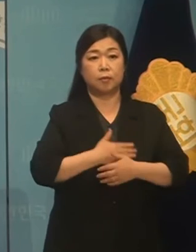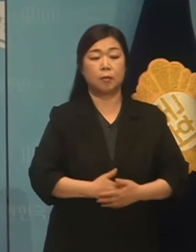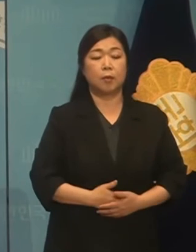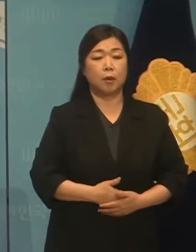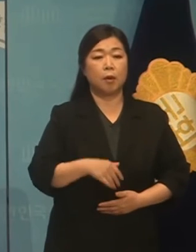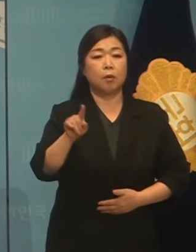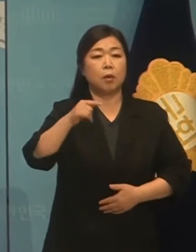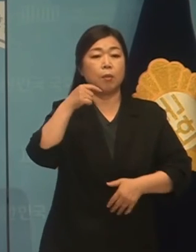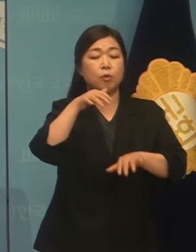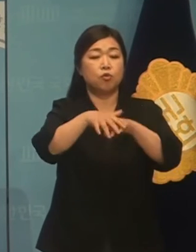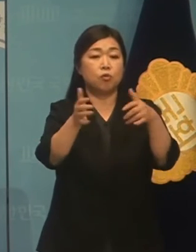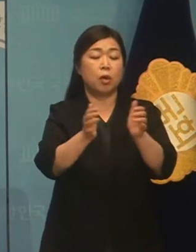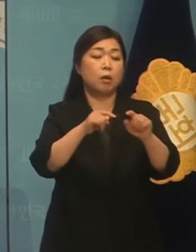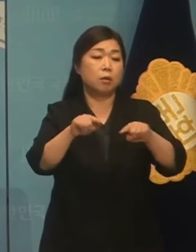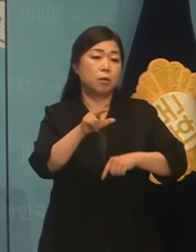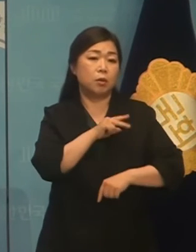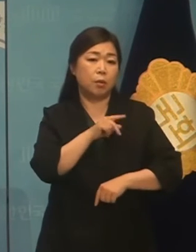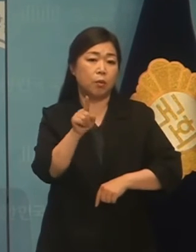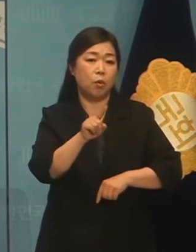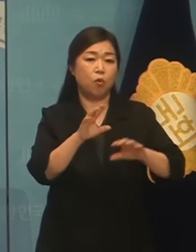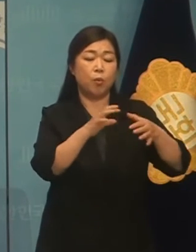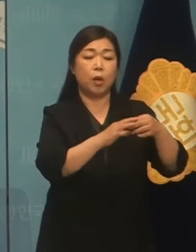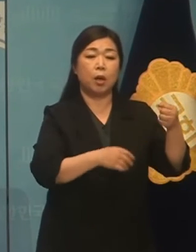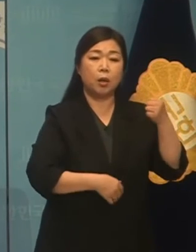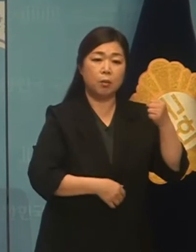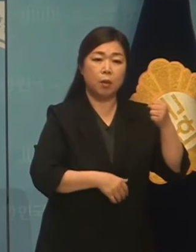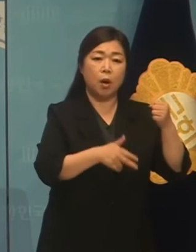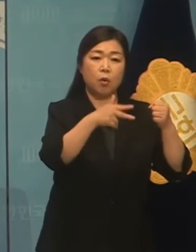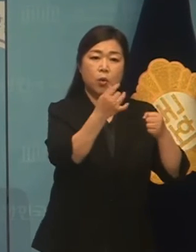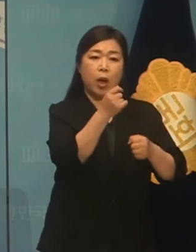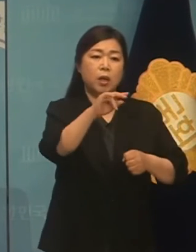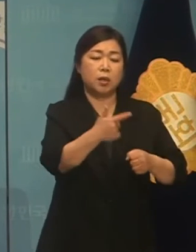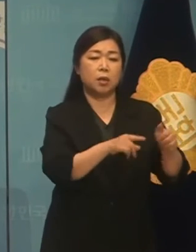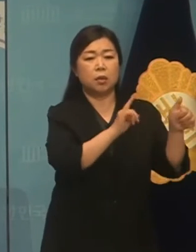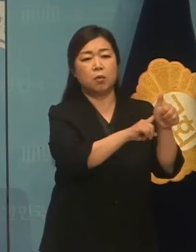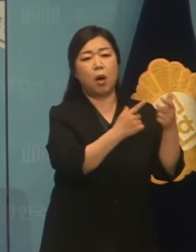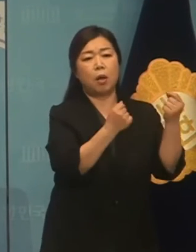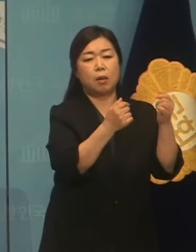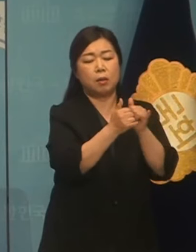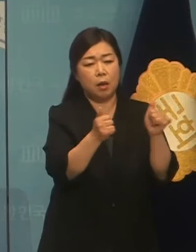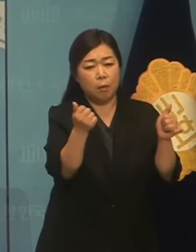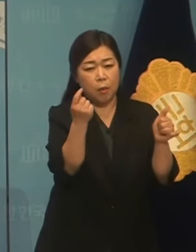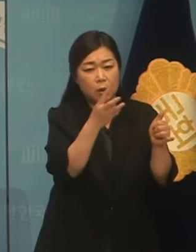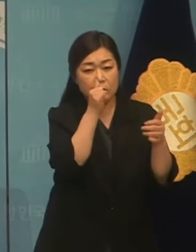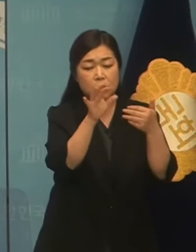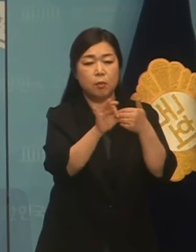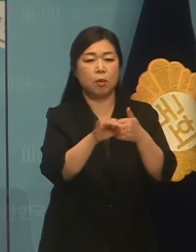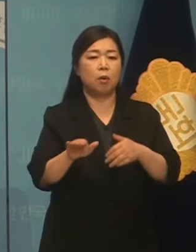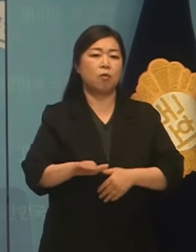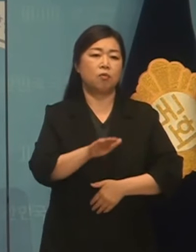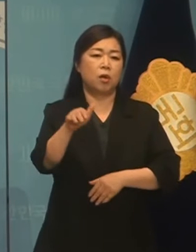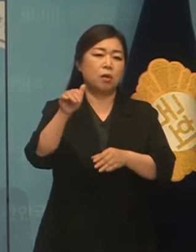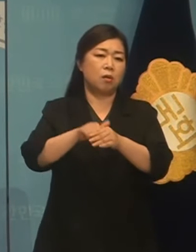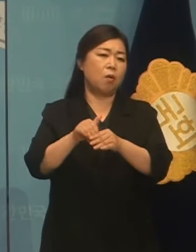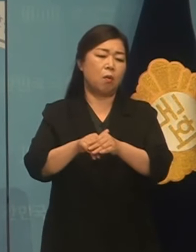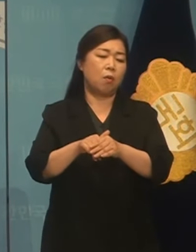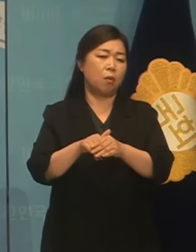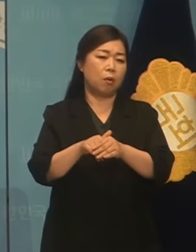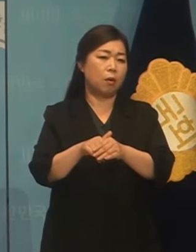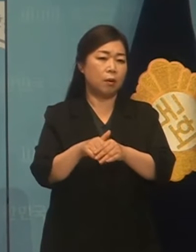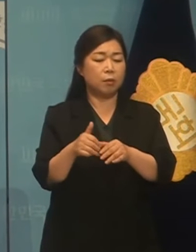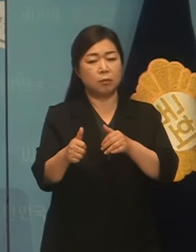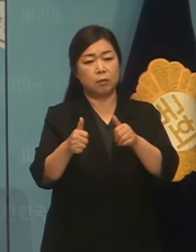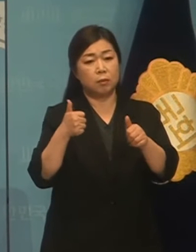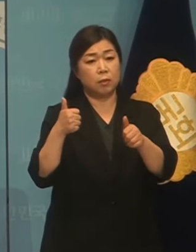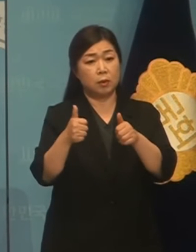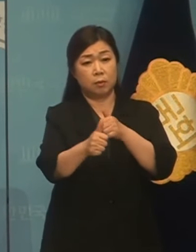어떤 민주당 의원은 국민의힘에 조혜진 의원 같은 사람 몇 명만 더 있으면 우리는 선거에 못 이긴다고